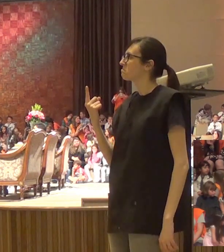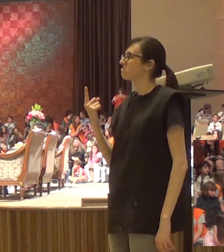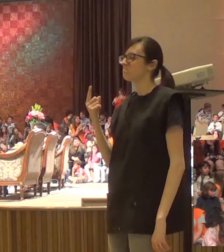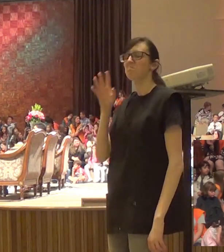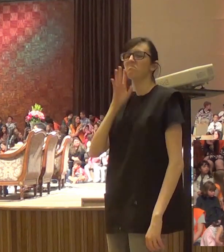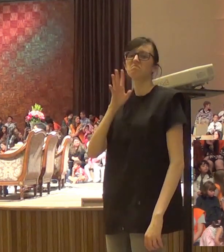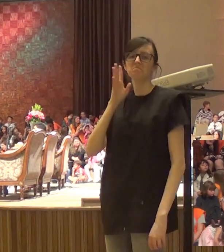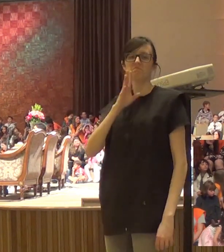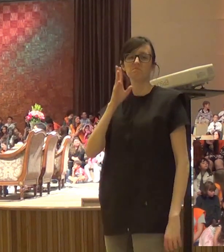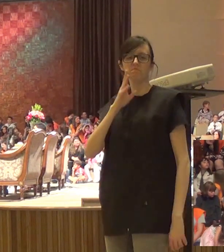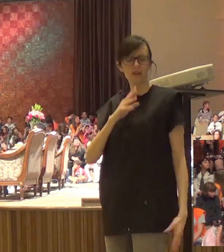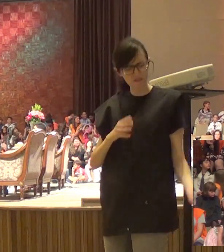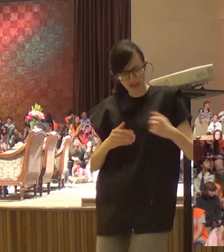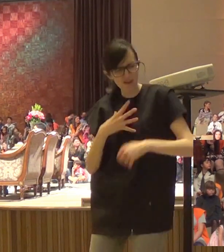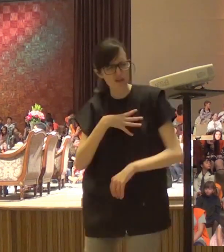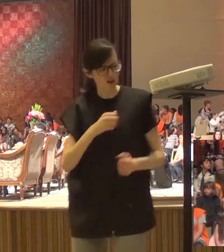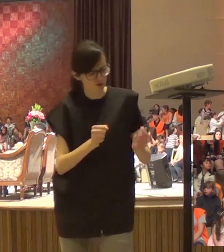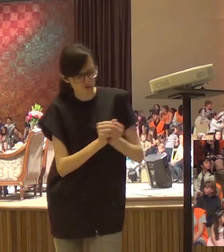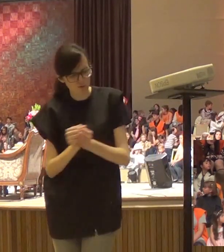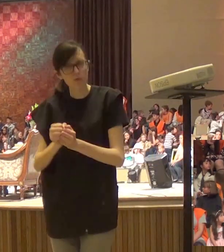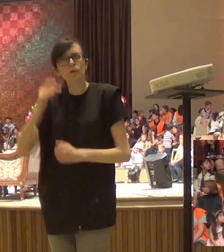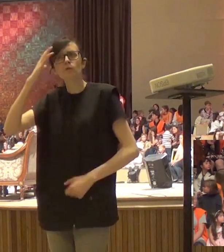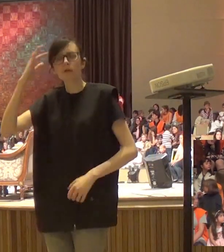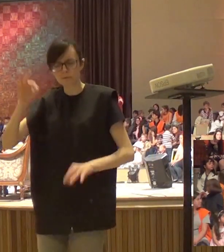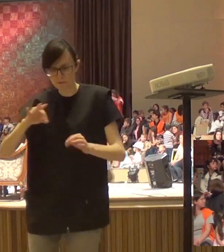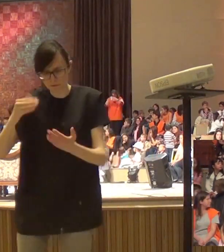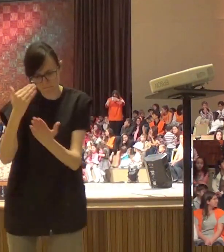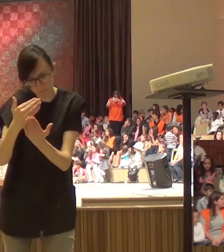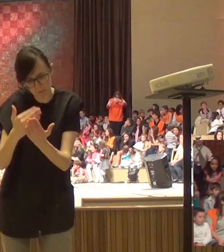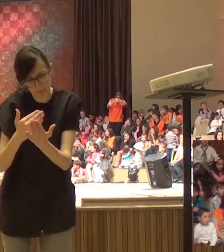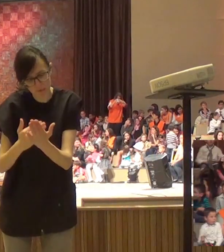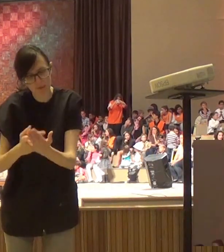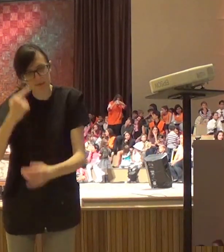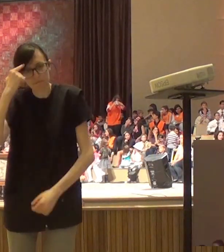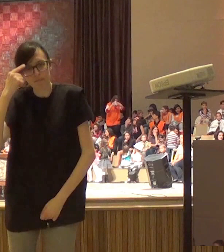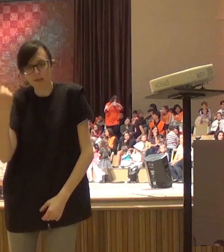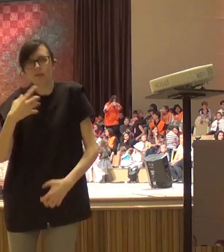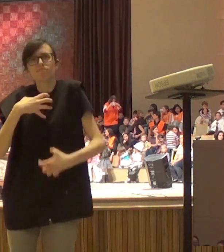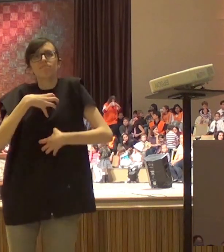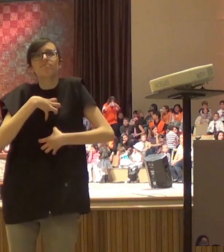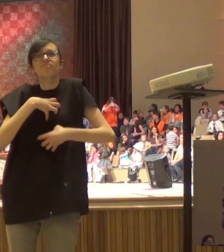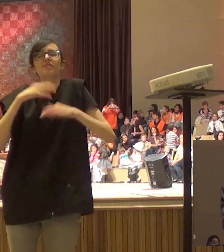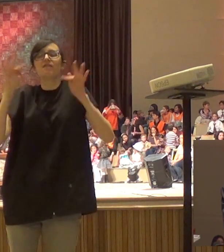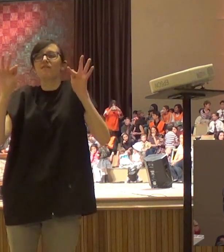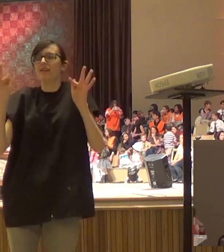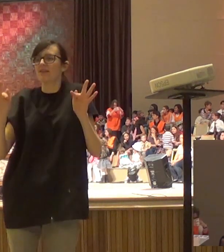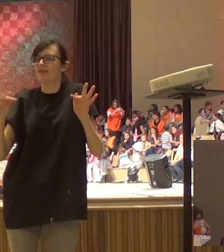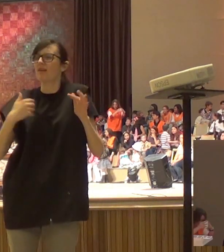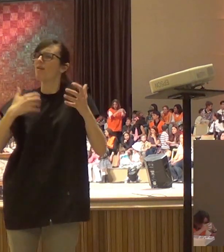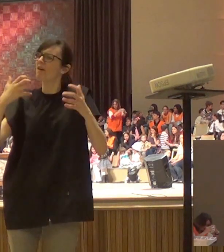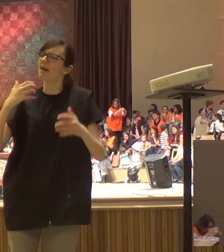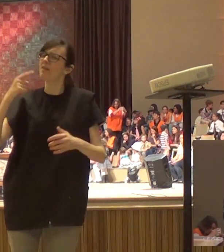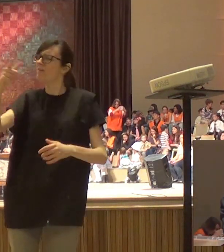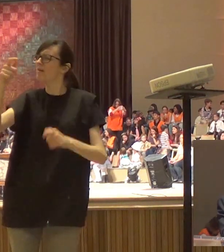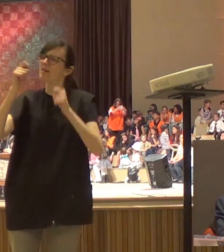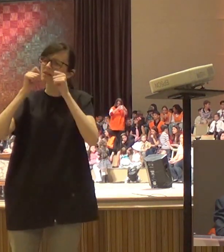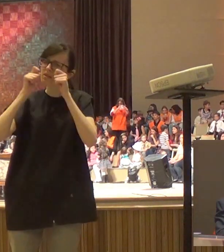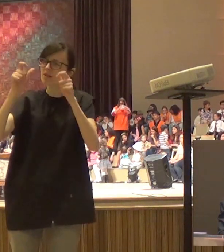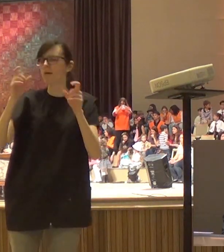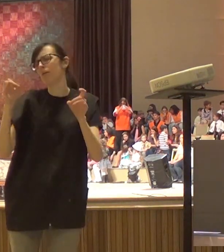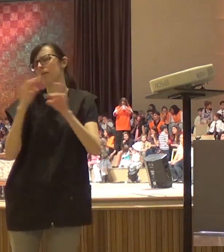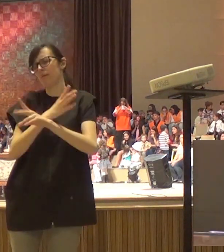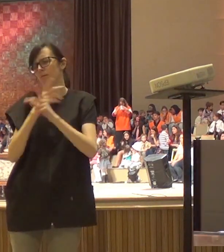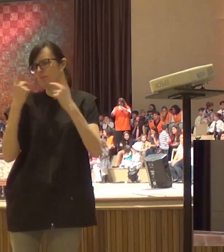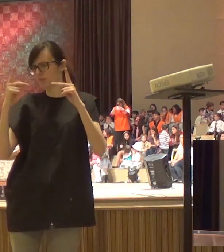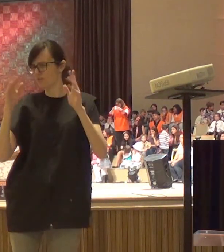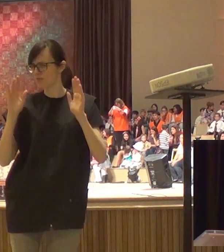Vamos trabalhar por isso juntos? Vamos sonhar com isso juntos? Vamos deixar isso brilhar nos nossos olhos? Eu quero te desafiar aqui essa noite terminando essa